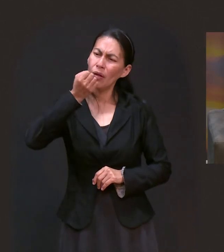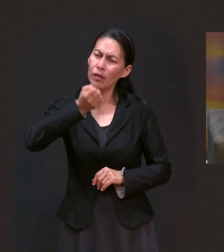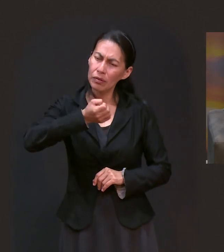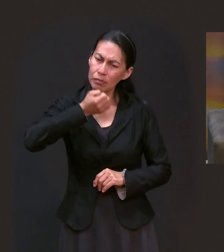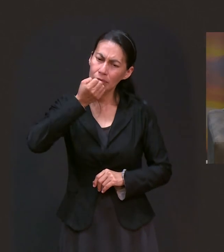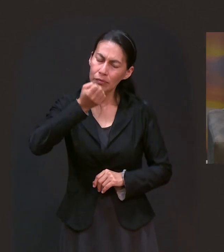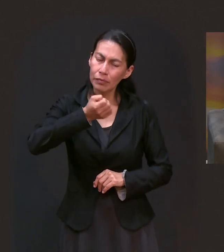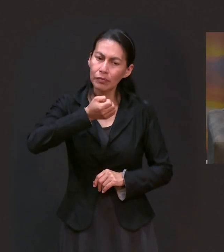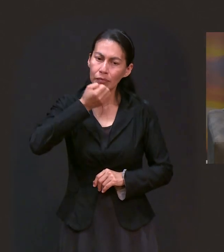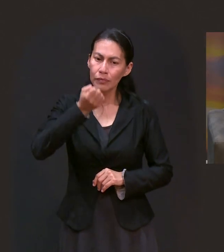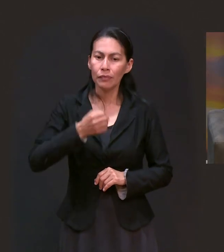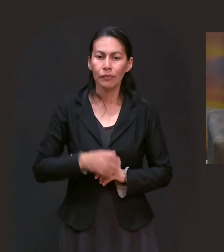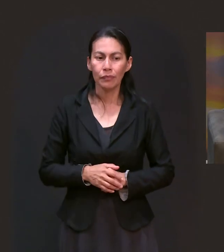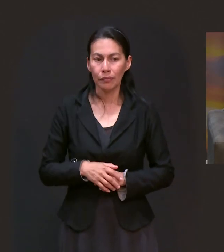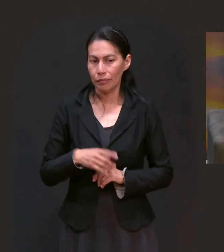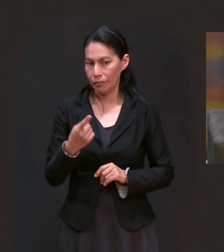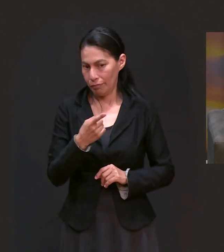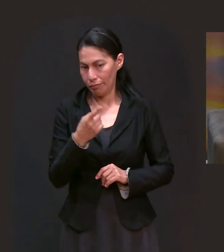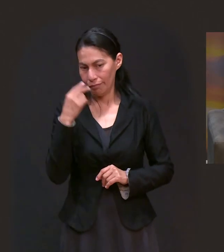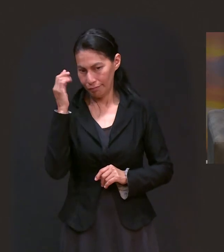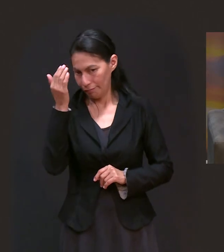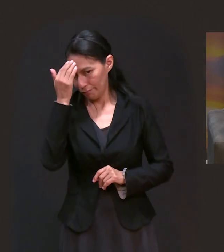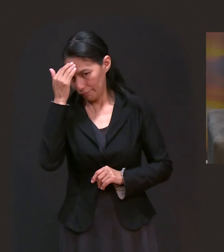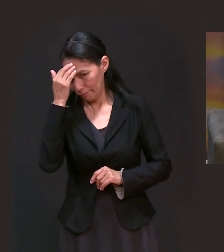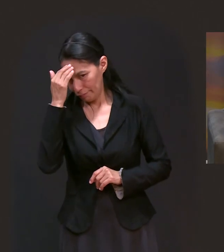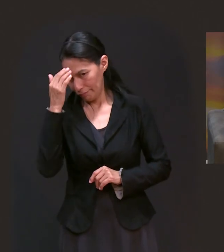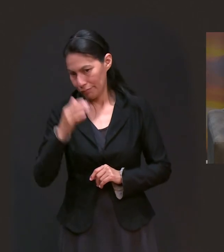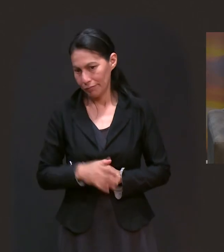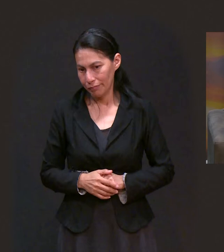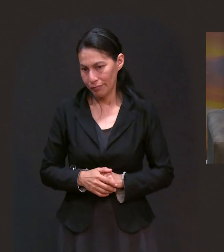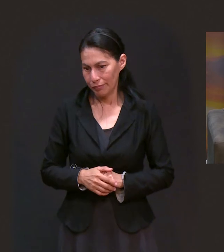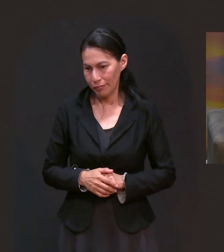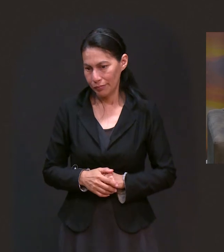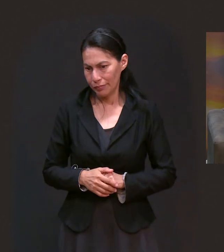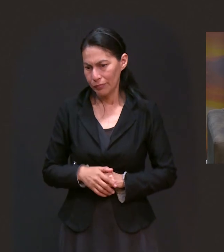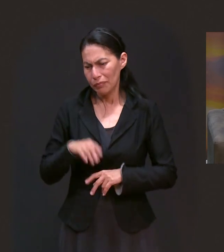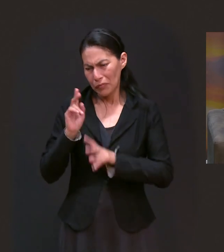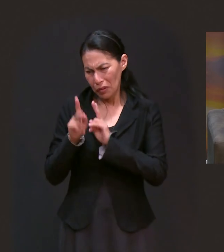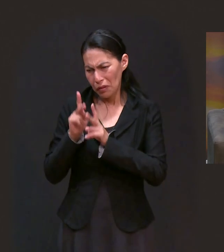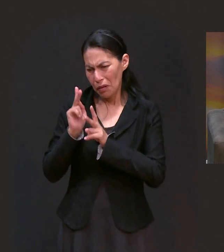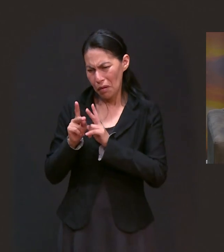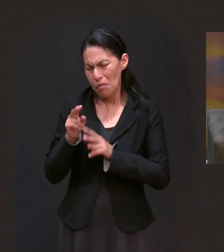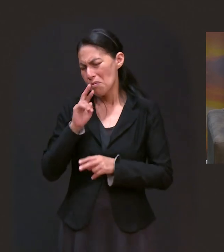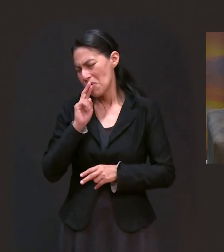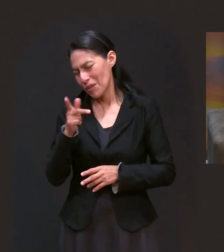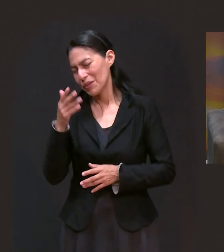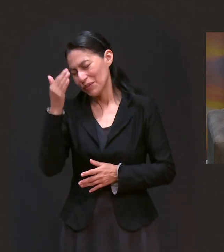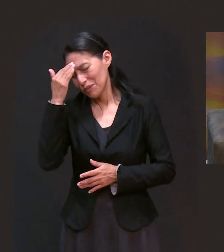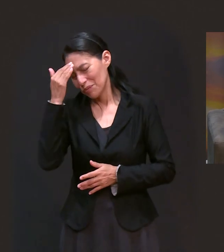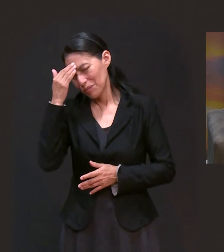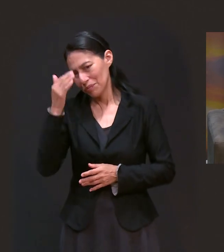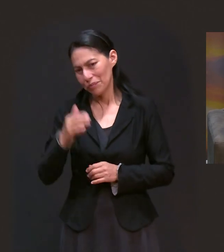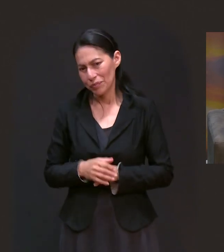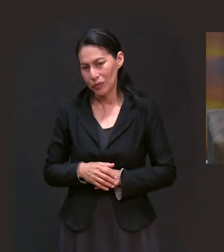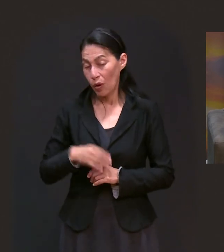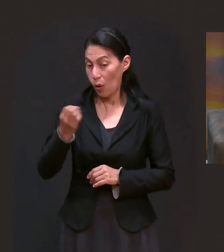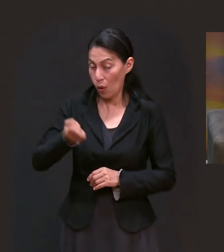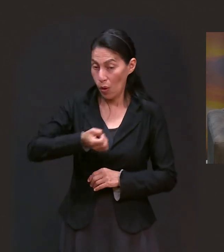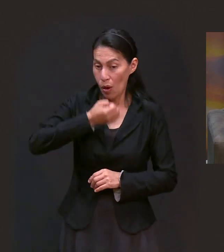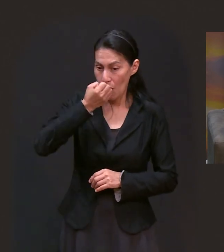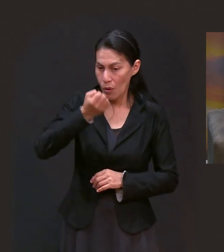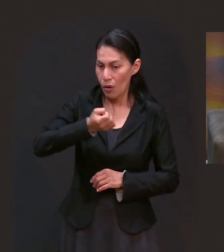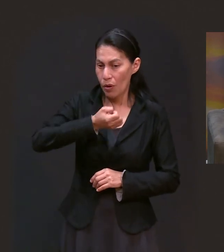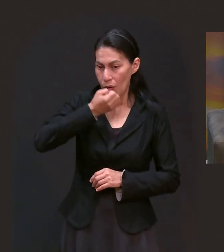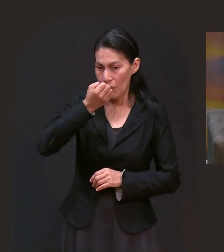eso surgió también la otra duración cuando la conocí a ella practicamos nos pusimos nos conocimos